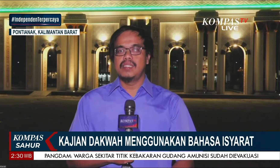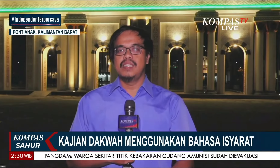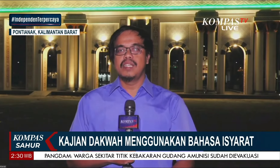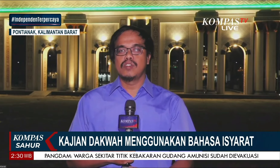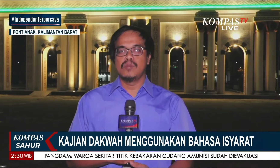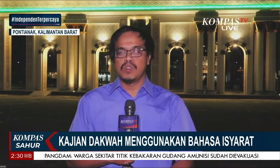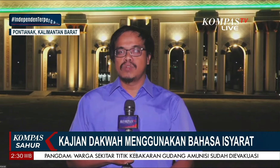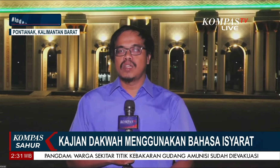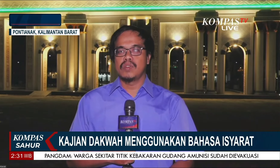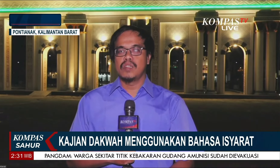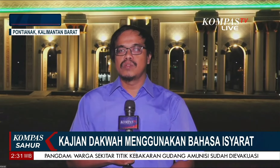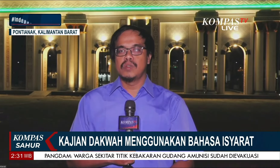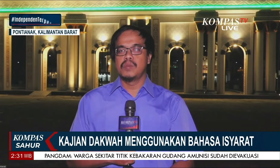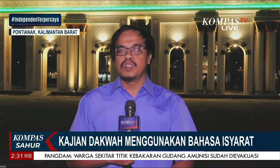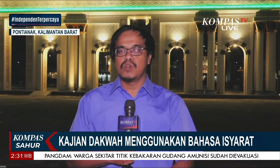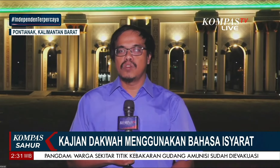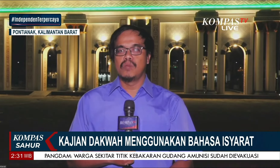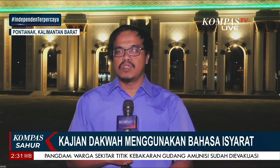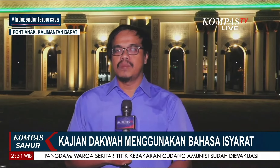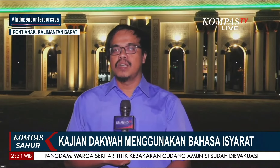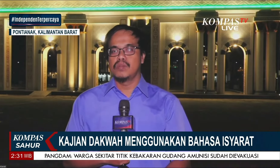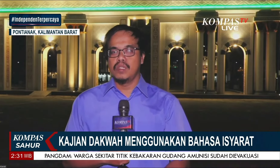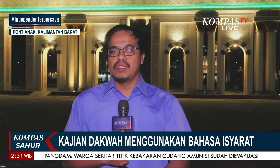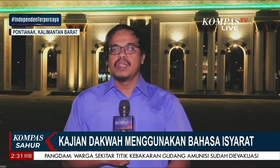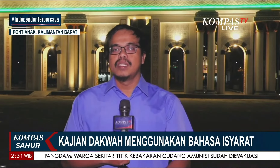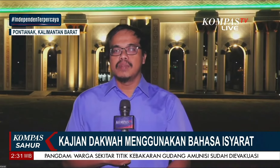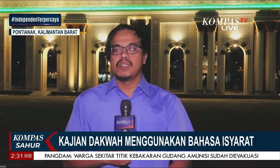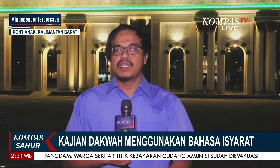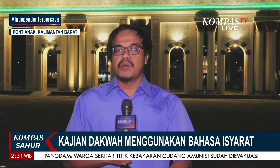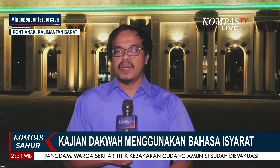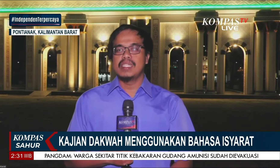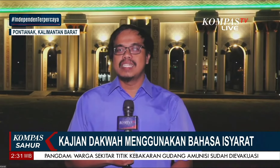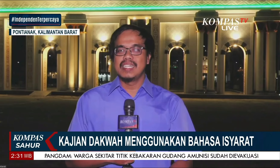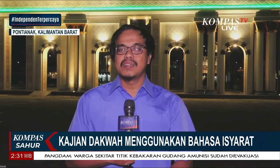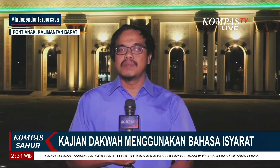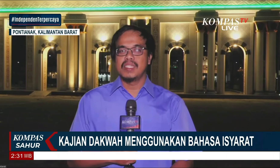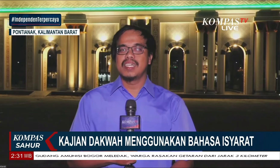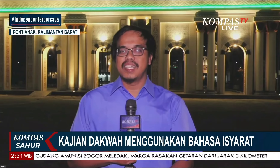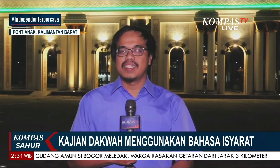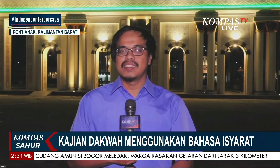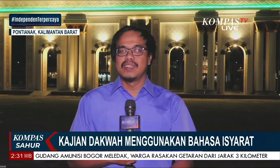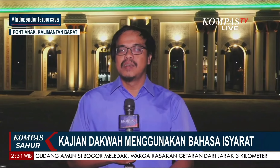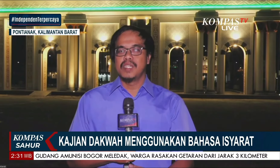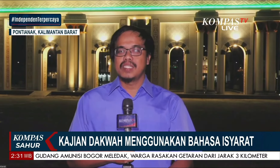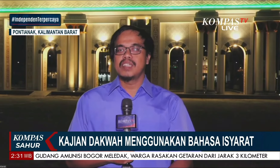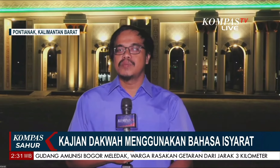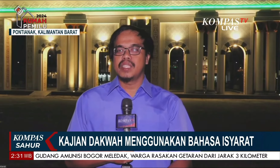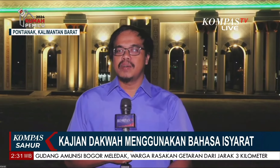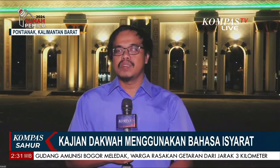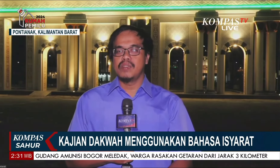jalan komaso yang sudah membentuk kelompok jemaah tuli dan berdakwah dengan bahasa isyarat penasaran Seperti apa saudara